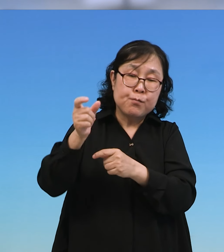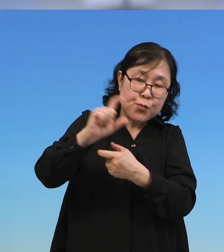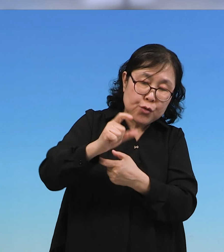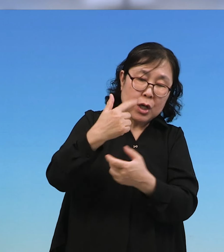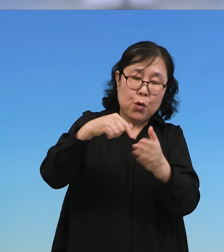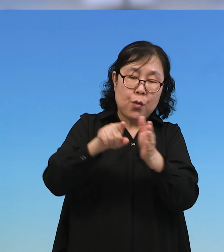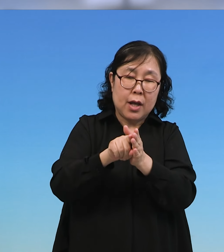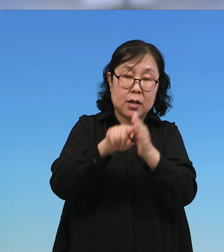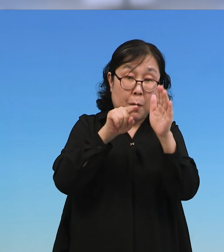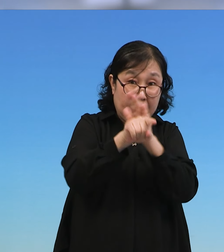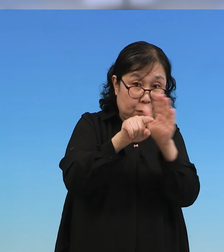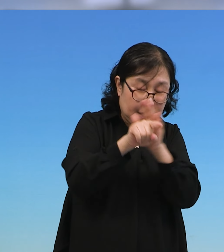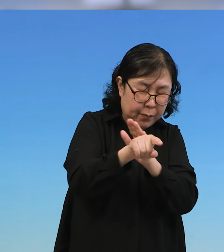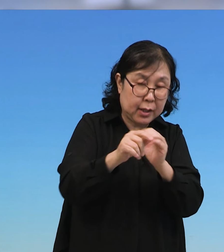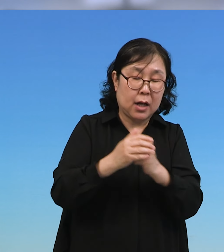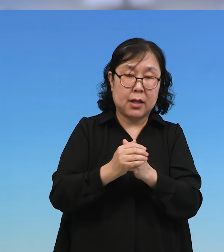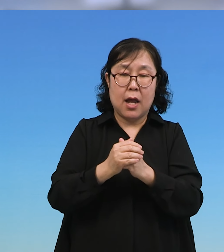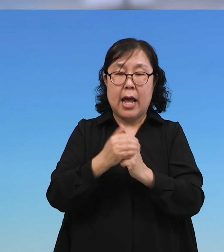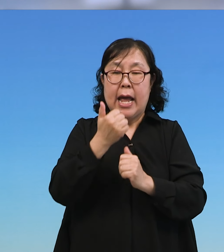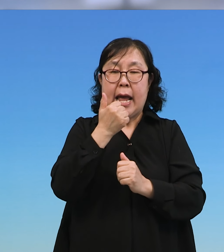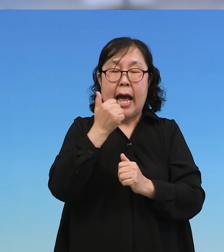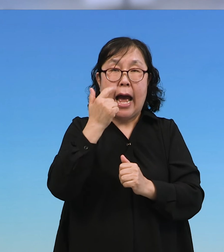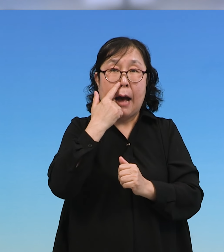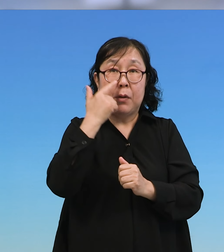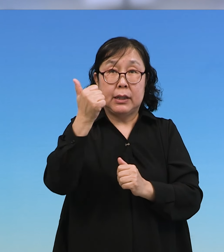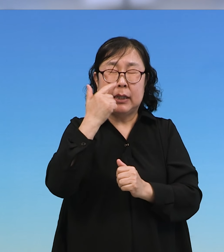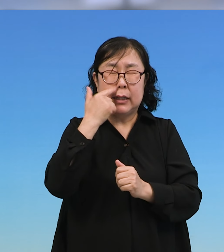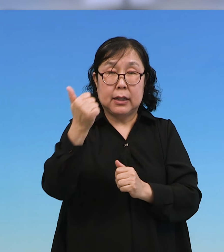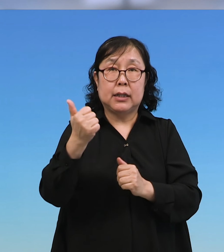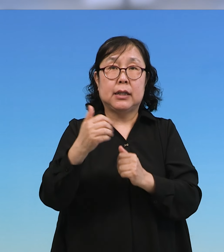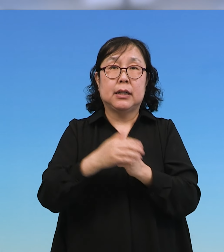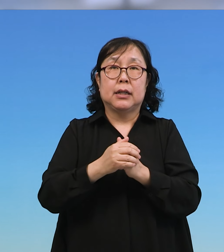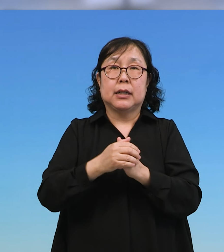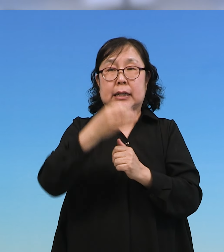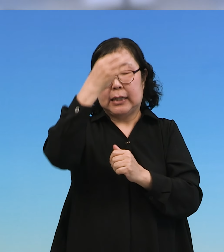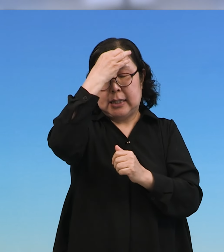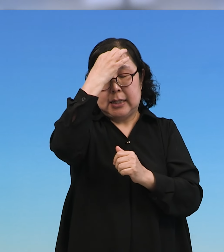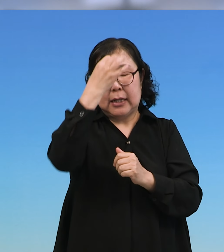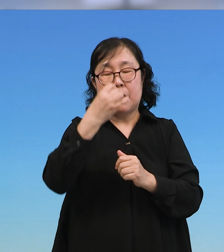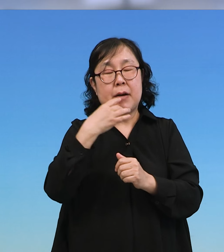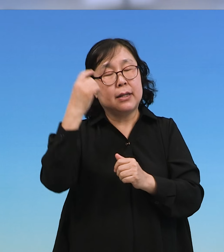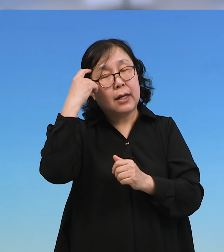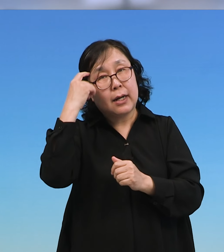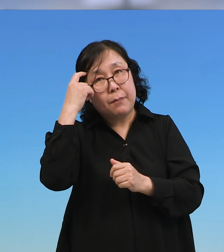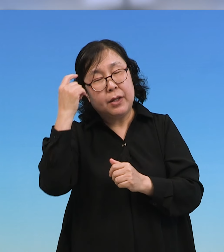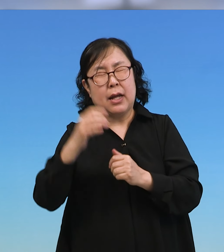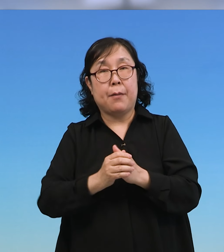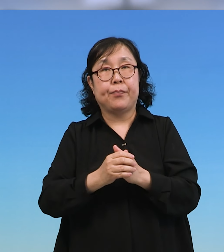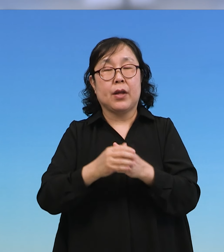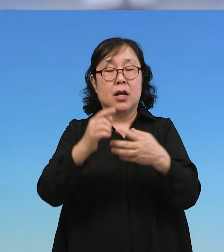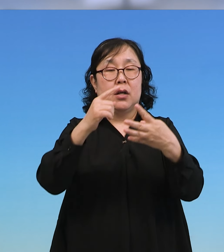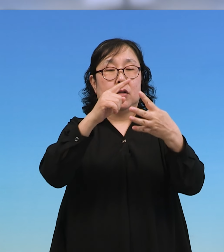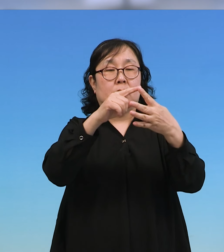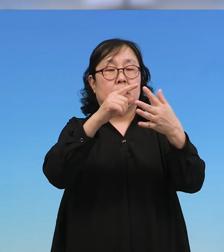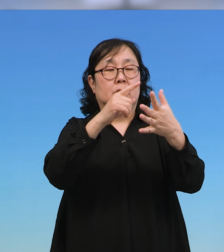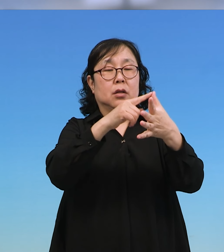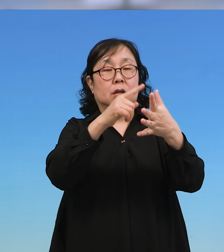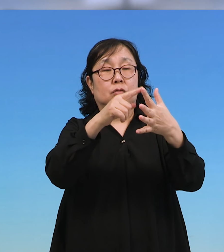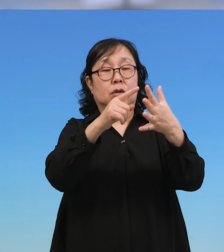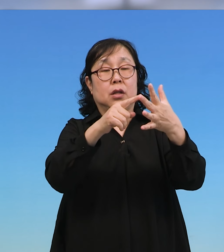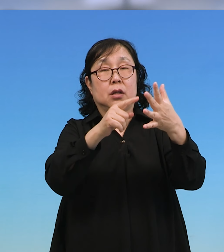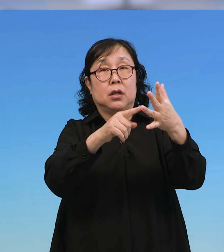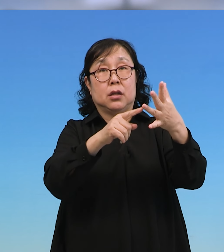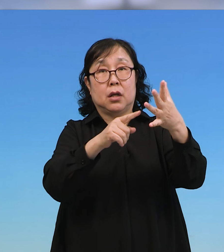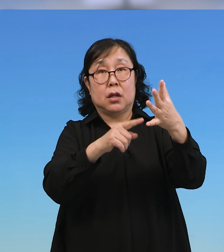해가지고 아들들을 쭉 이제 선을 보이는데, 불행하게도 그 아들들 중에는 하나님 마음에 합한